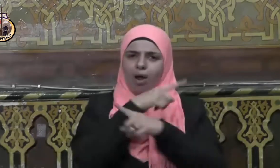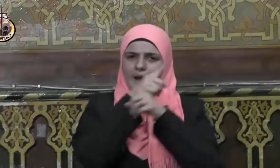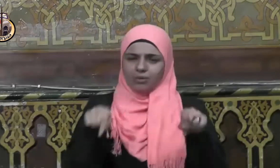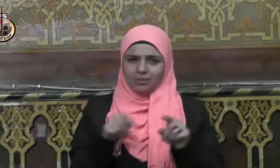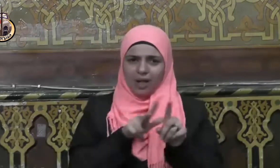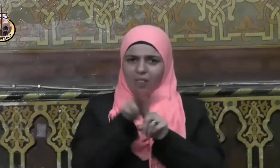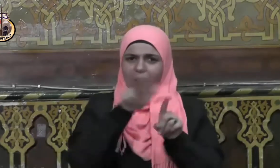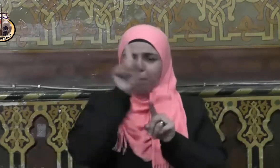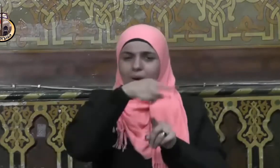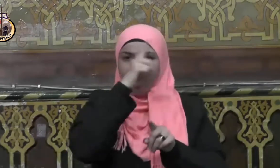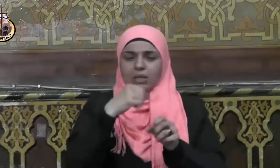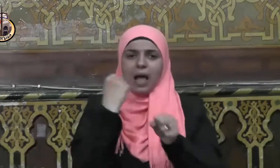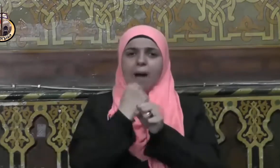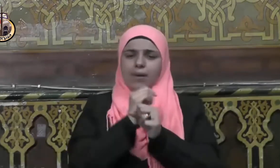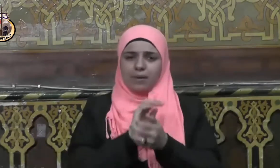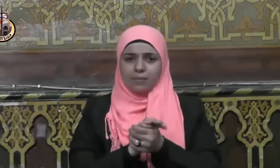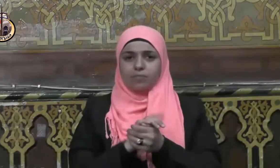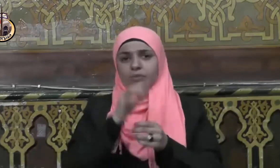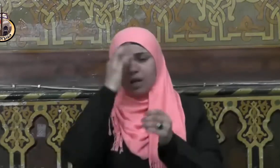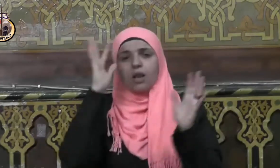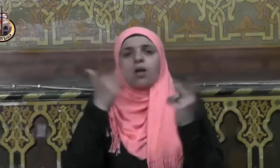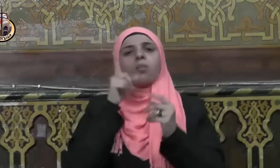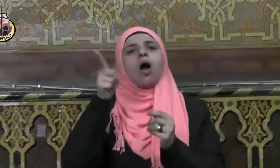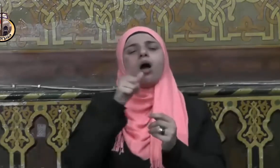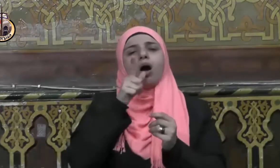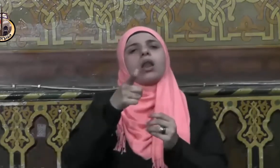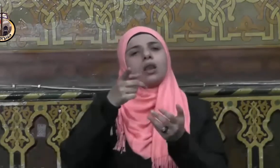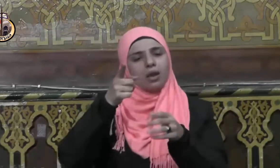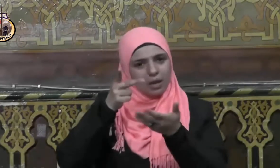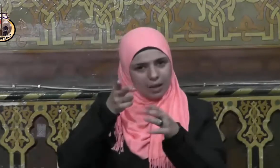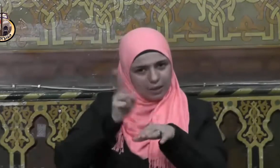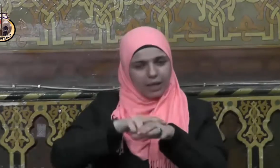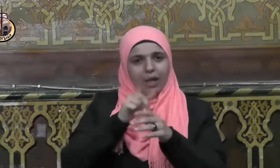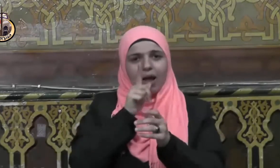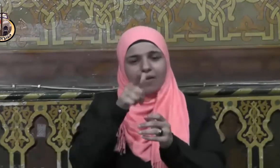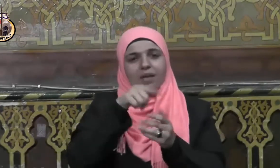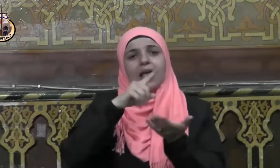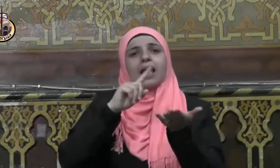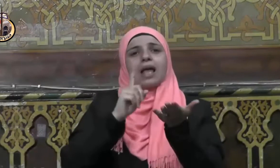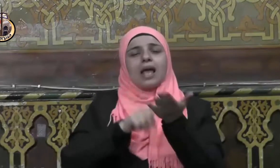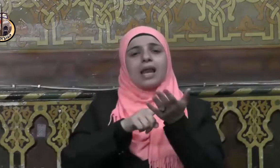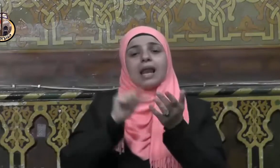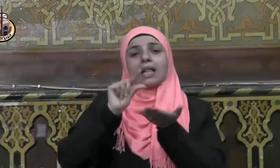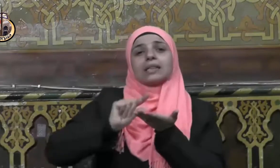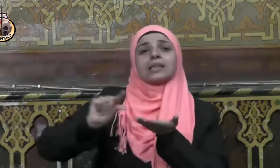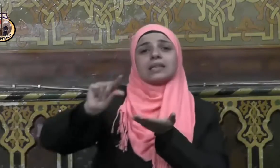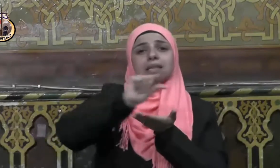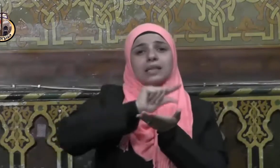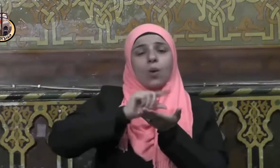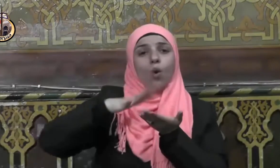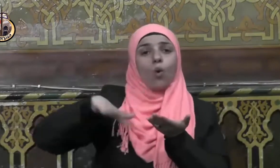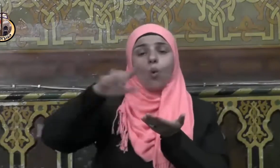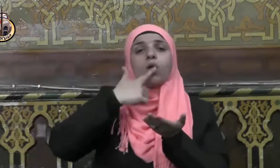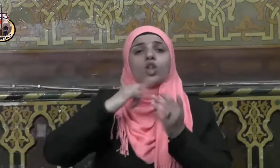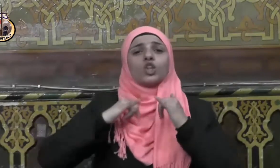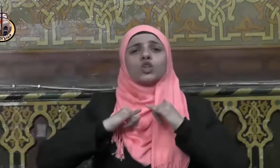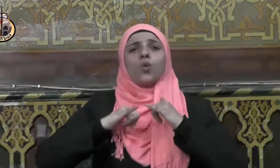قامت عليه. ولذا قالوا أيضا إن الدول قد تدوم مع الكفر